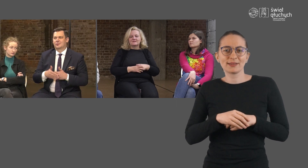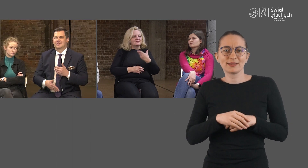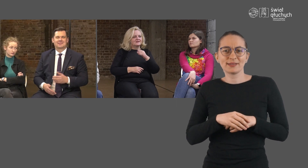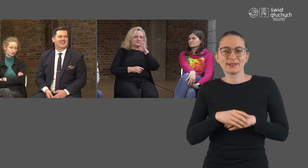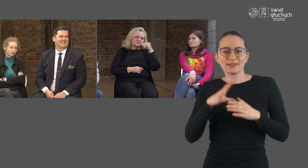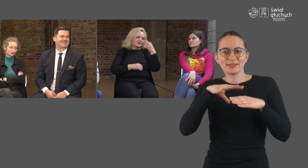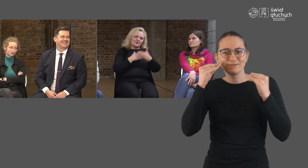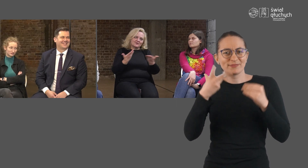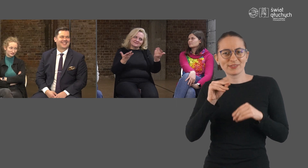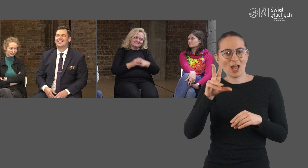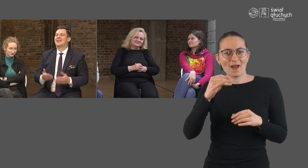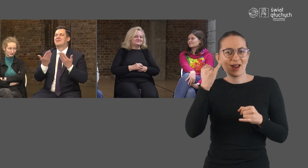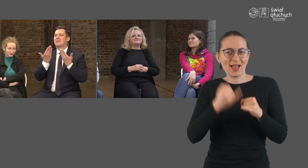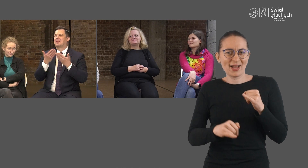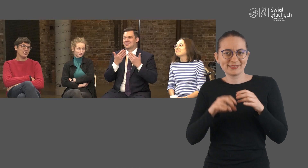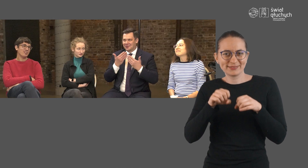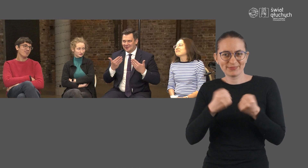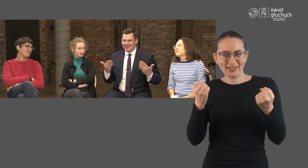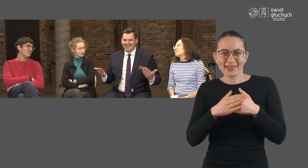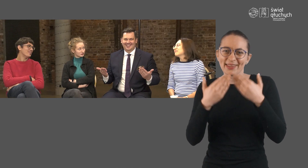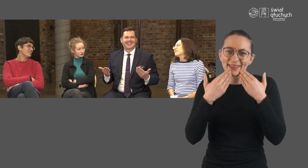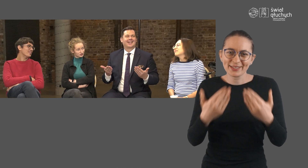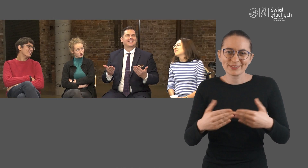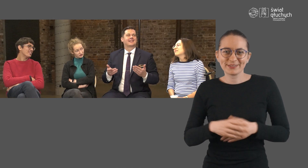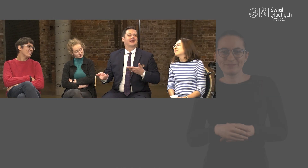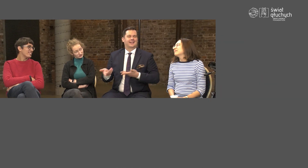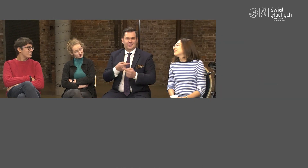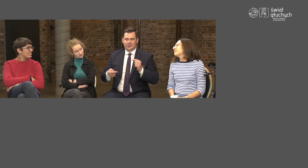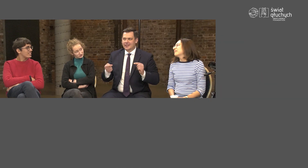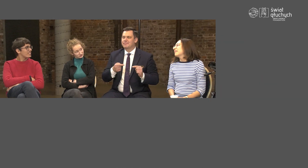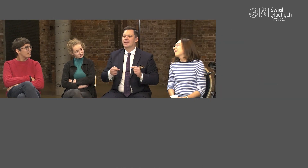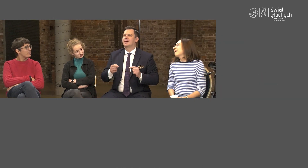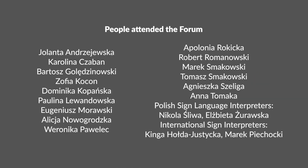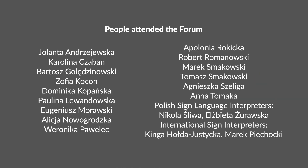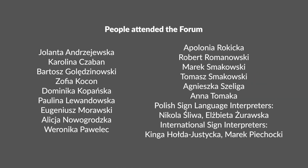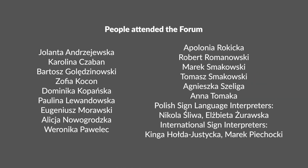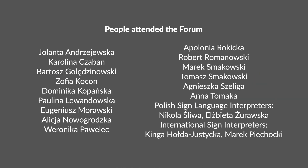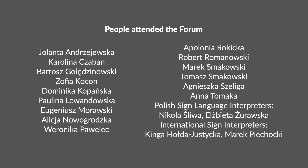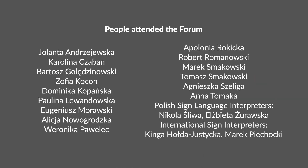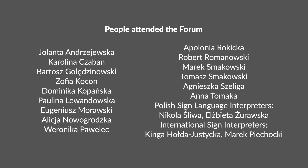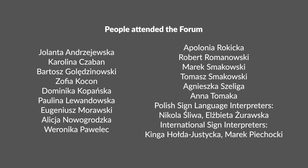Nieoptymistyczne zakończenie. Bardzo dziękuję za dyskusję.